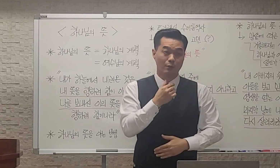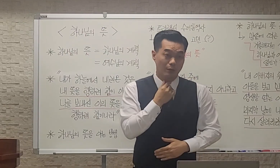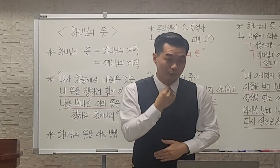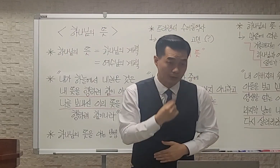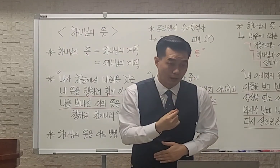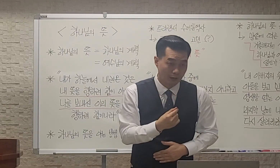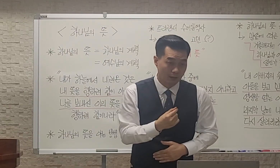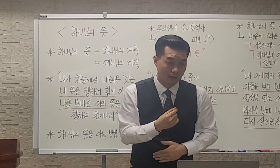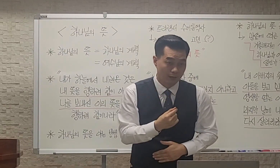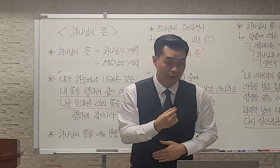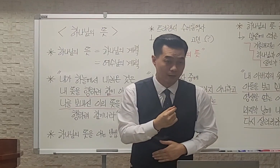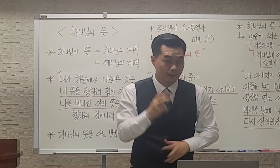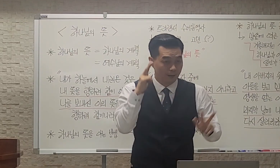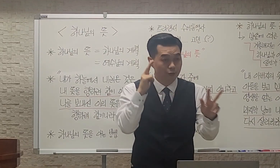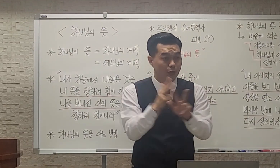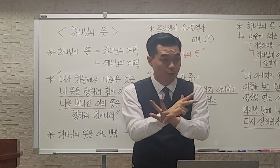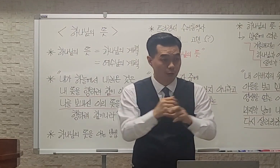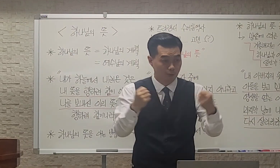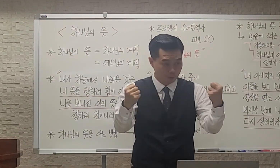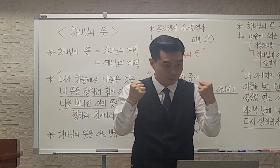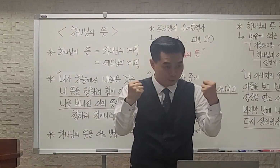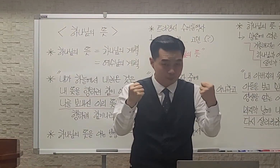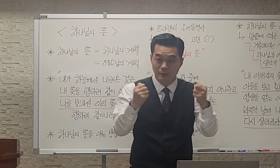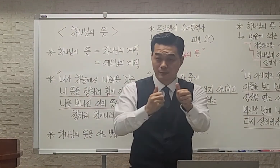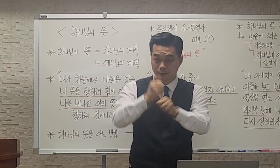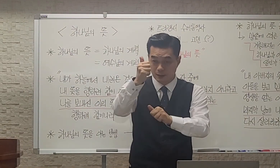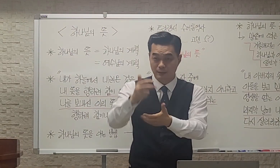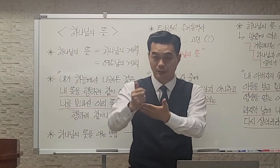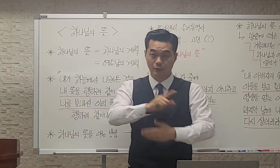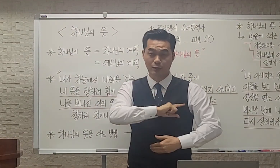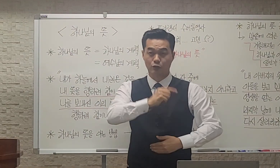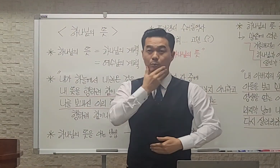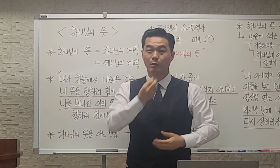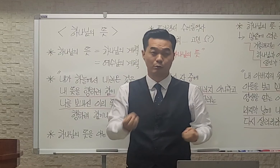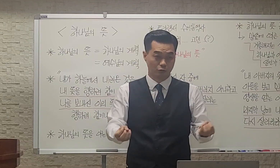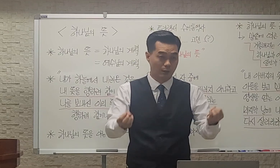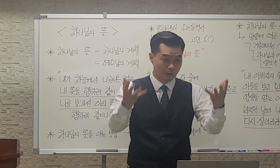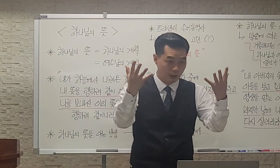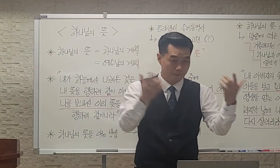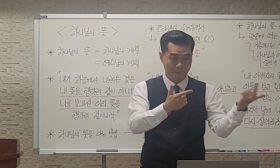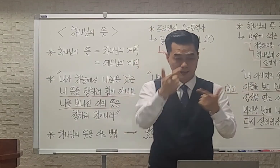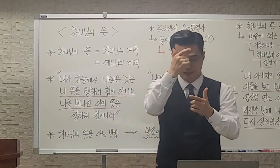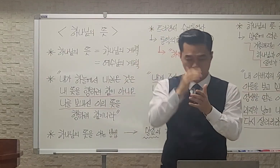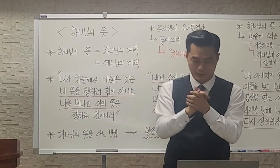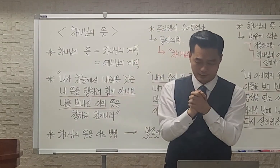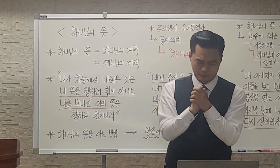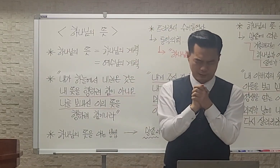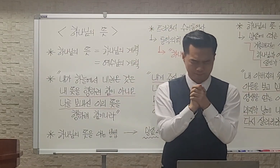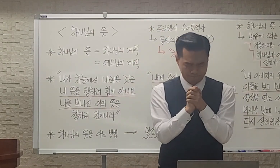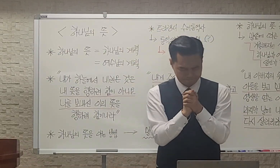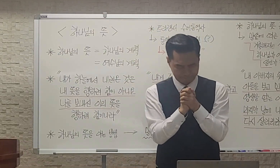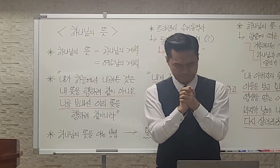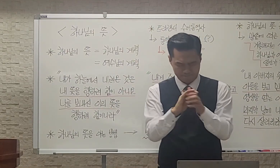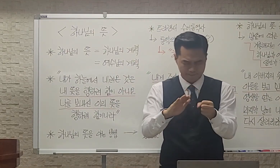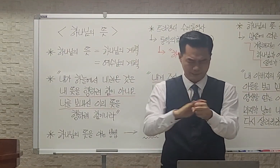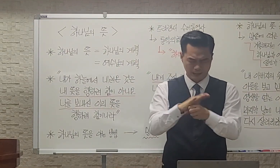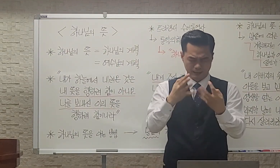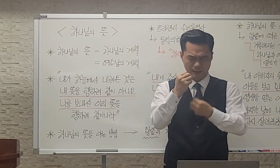원합니다. 한 주간 동안도 승리하시기를 주님의 이름으로 축원합니다. 같이 기도하겠습니다. 사랑이